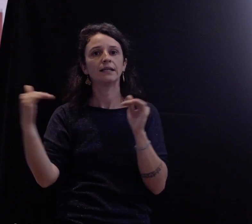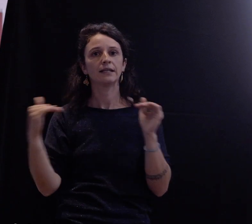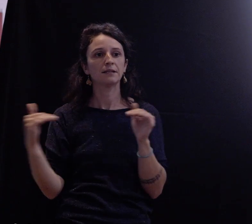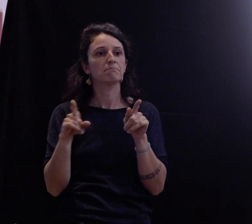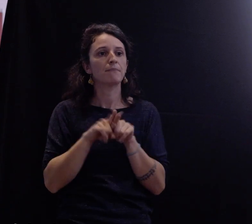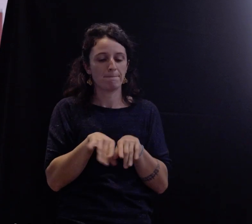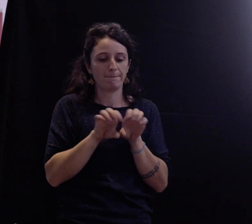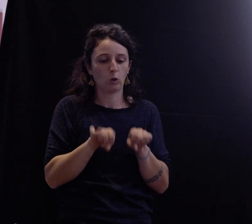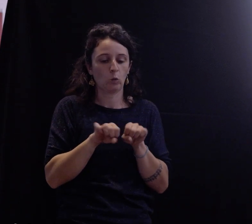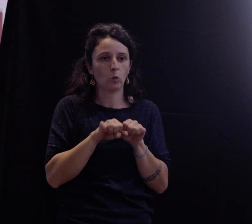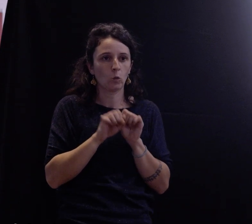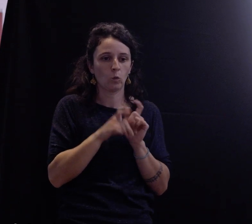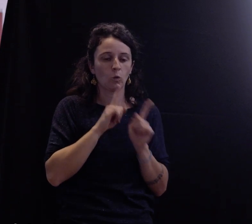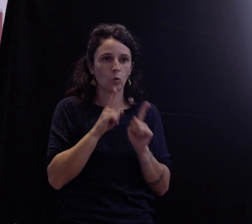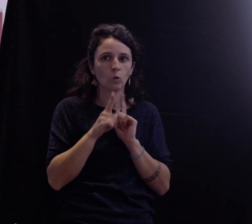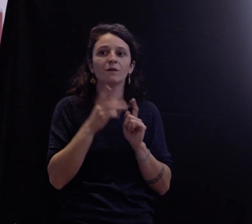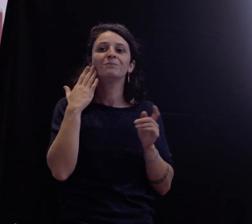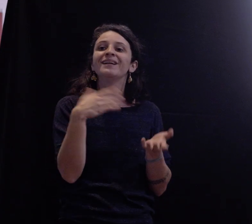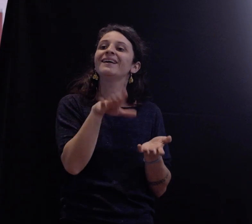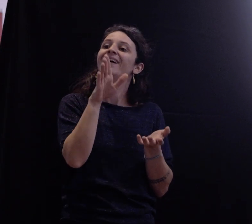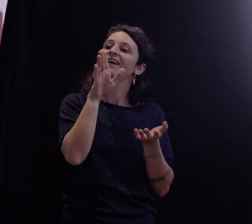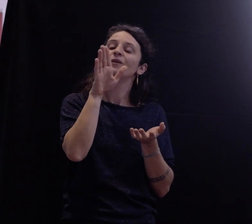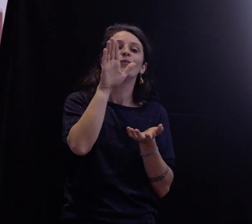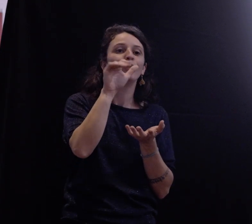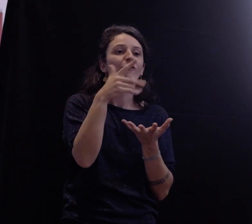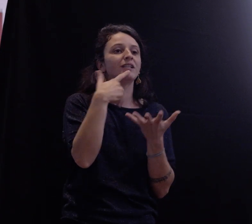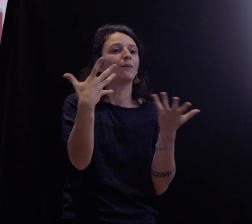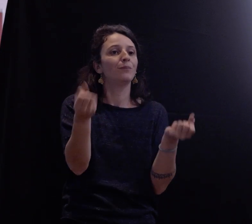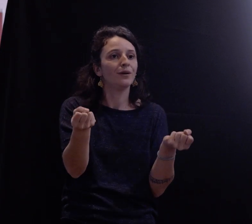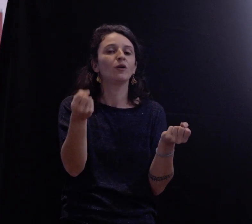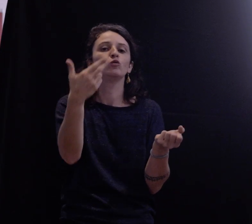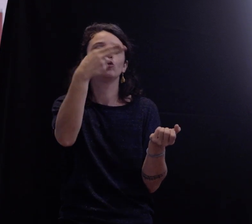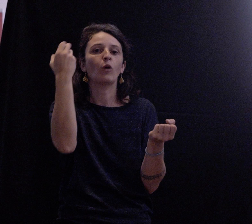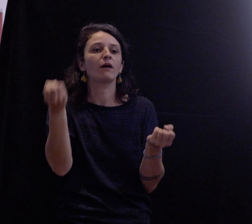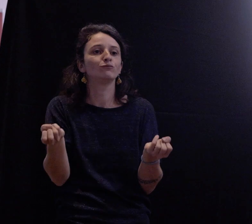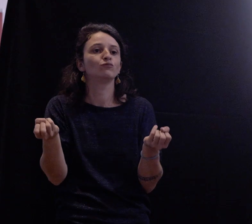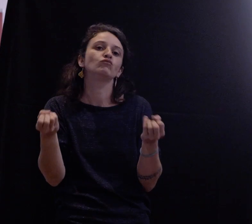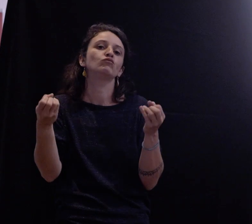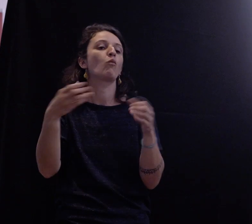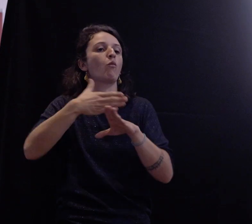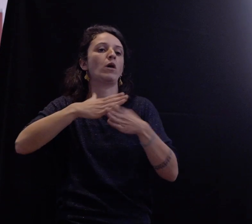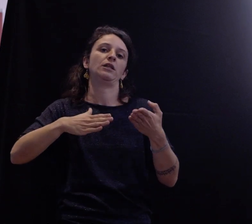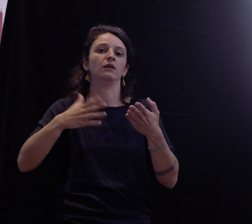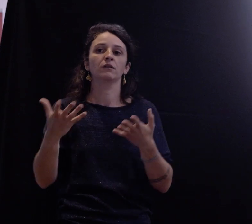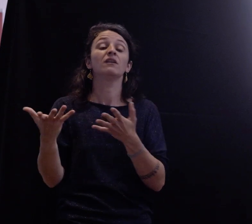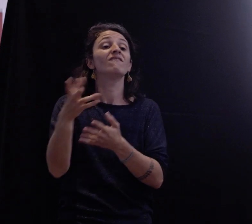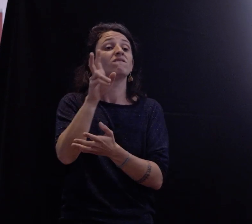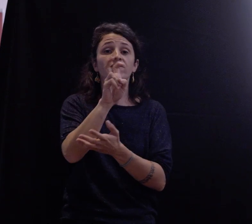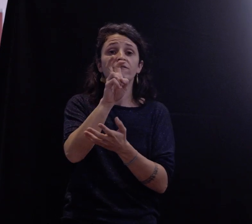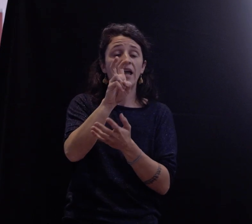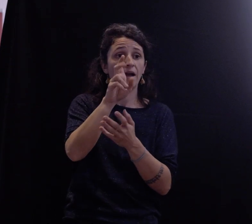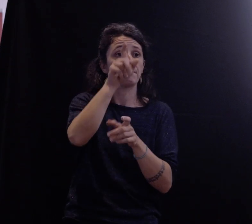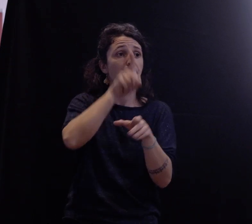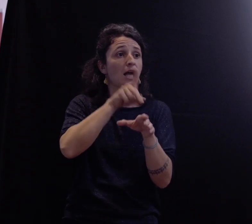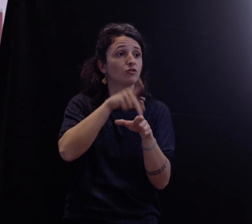machine elle fonctionne à fond. Si c'est bleu, elle est éteinte. Si c'est noir, c'est entre les deux. Et vous voyez que tous les patients qui sont en vert, donc c'est ceux qui n'ont pas de